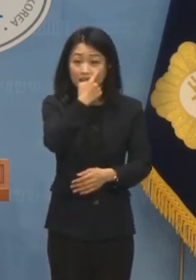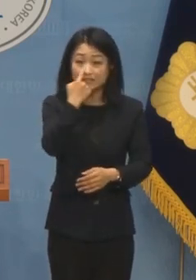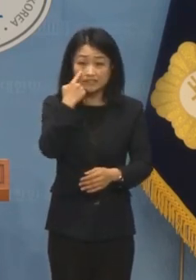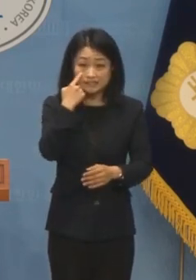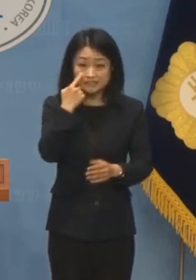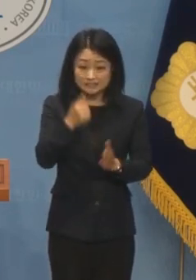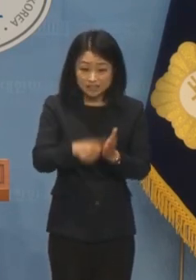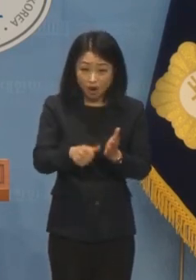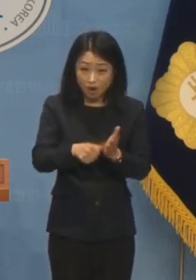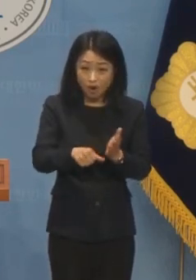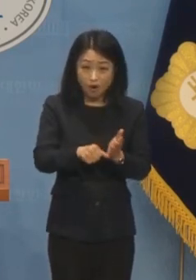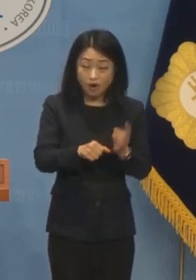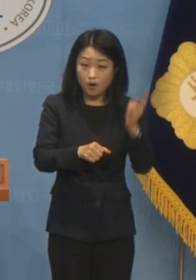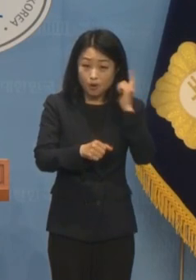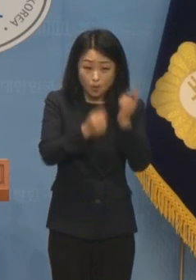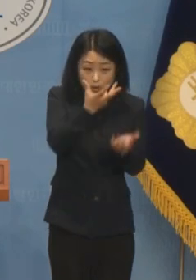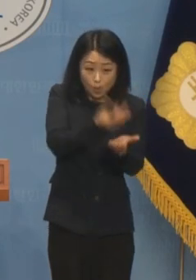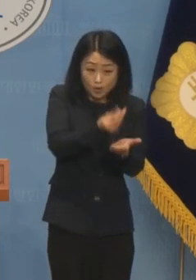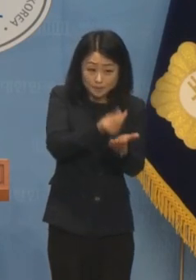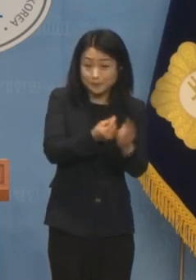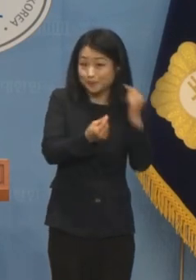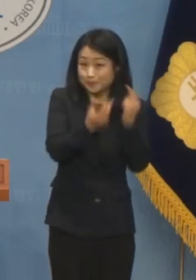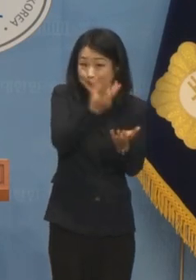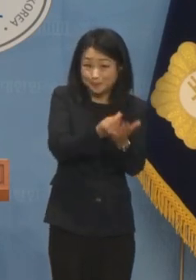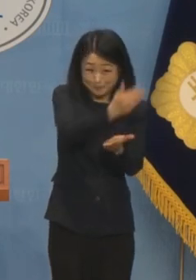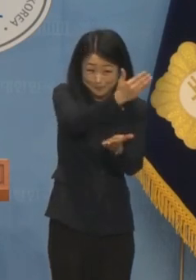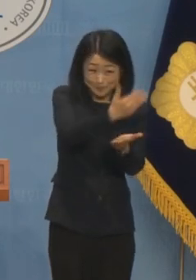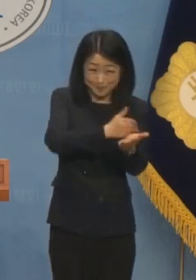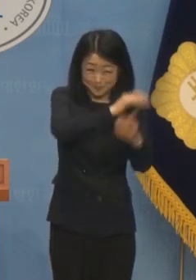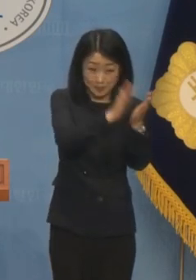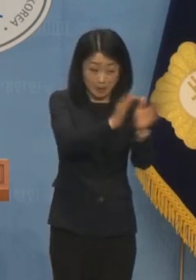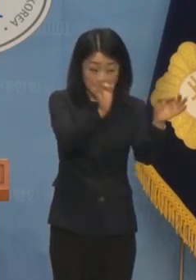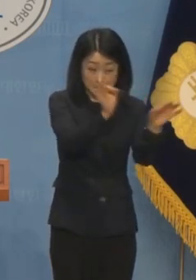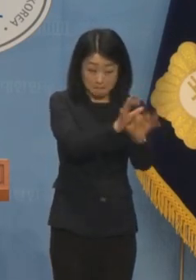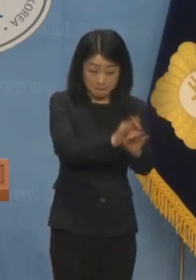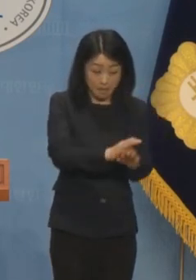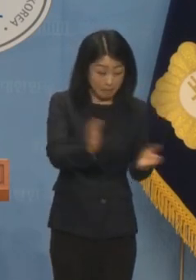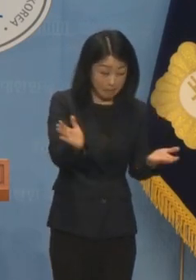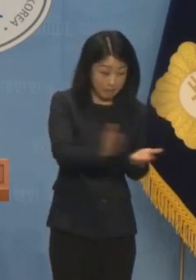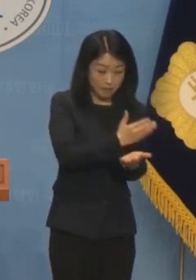진상을 가리려는 국방부와 군 관계자들의 행태에 분노합니다.